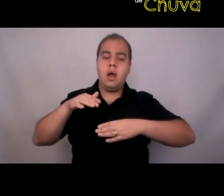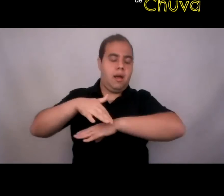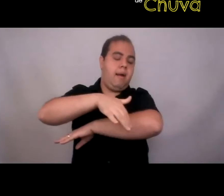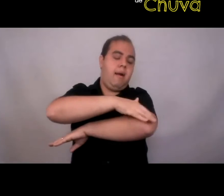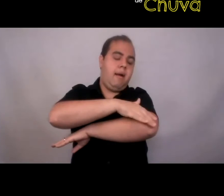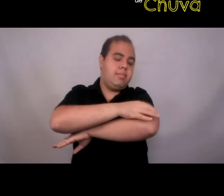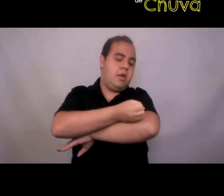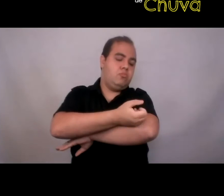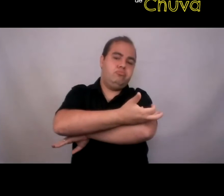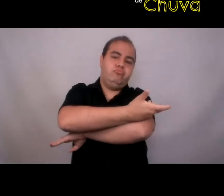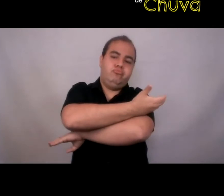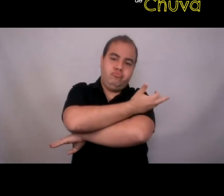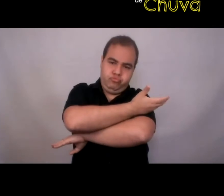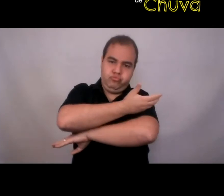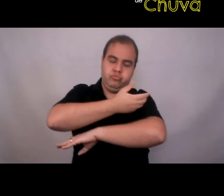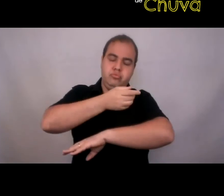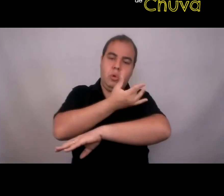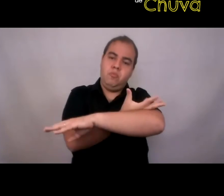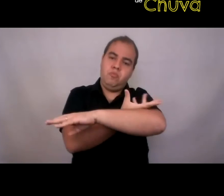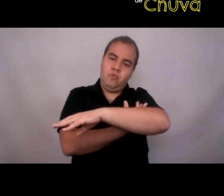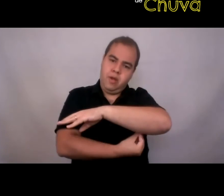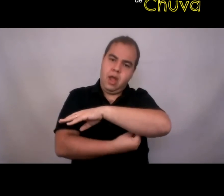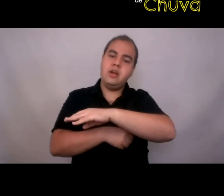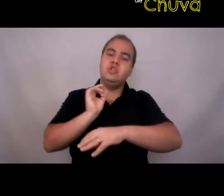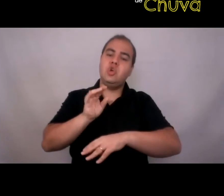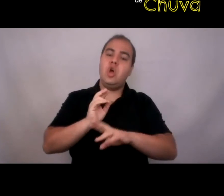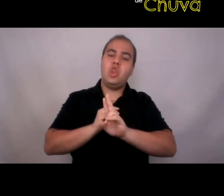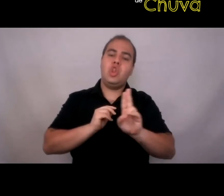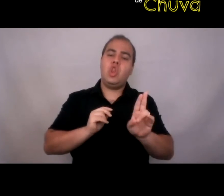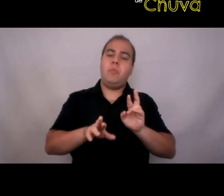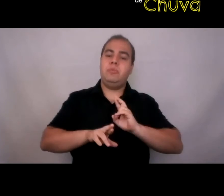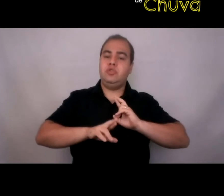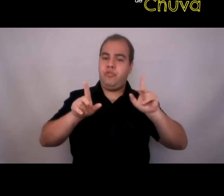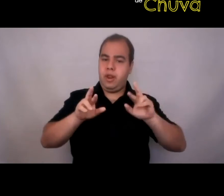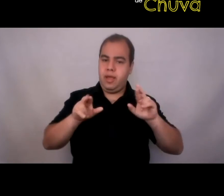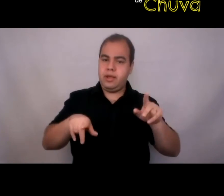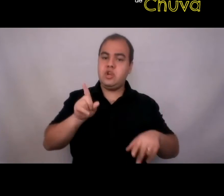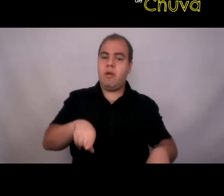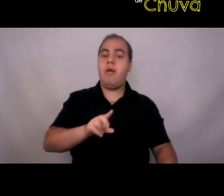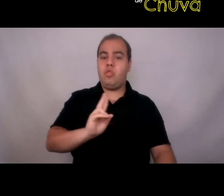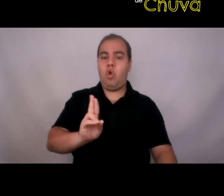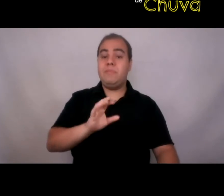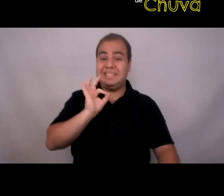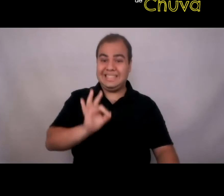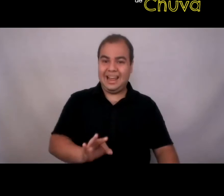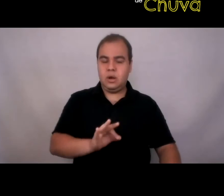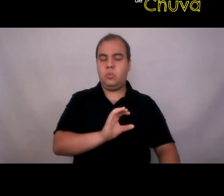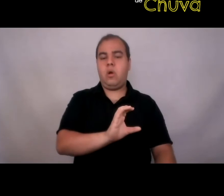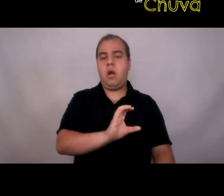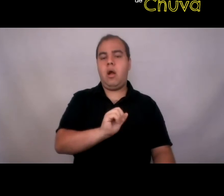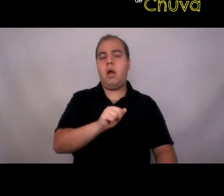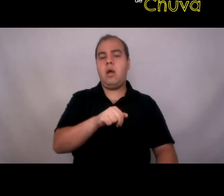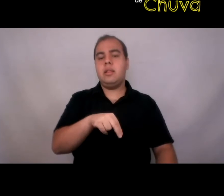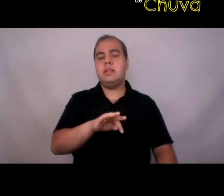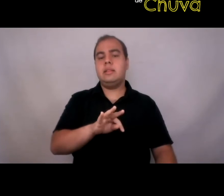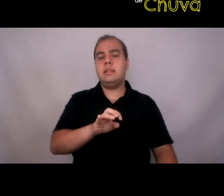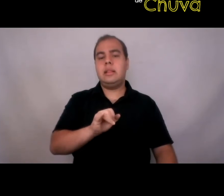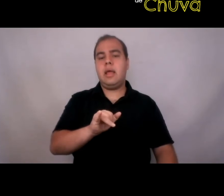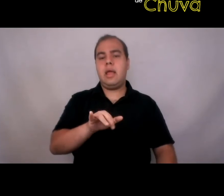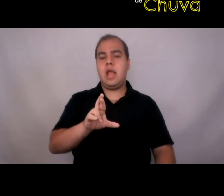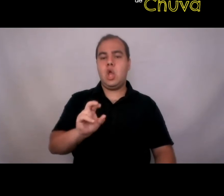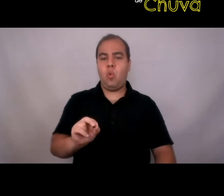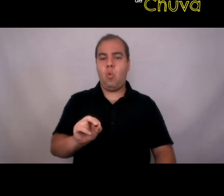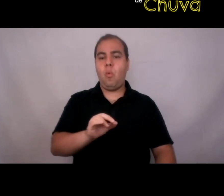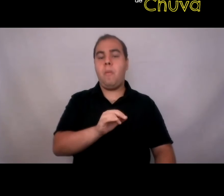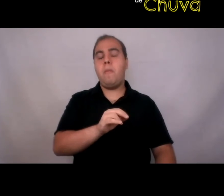tá? Então, só para a gente ajustar essa nomenclatura. Então, os canteiros pluviais, sim, ele tem largura variável de acordo